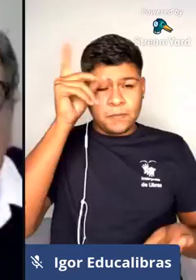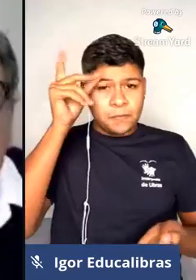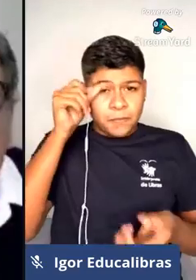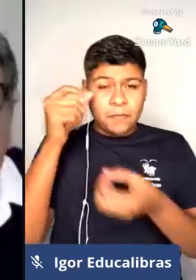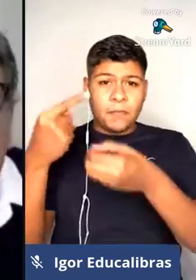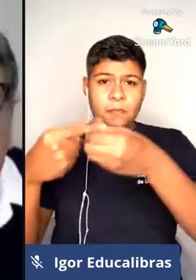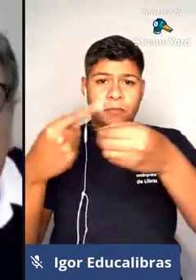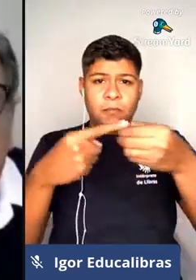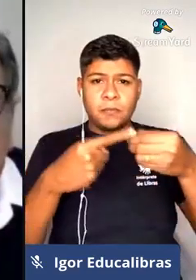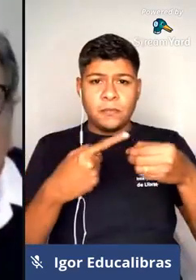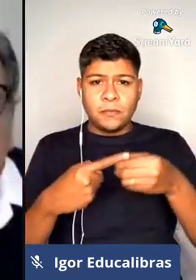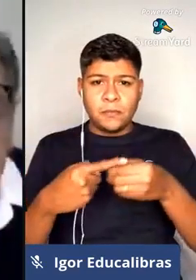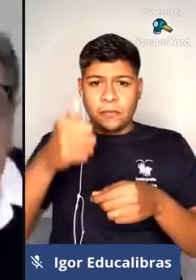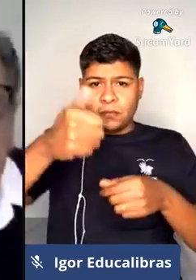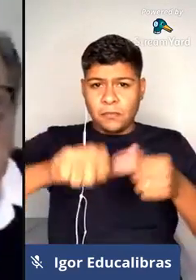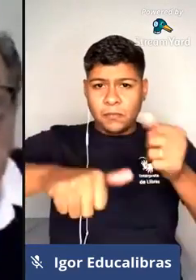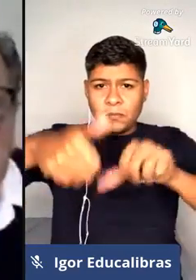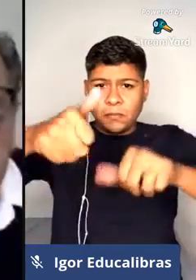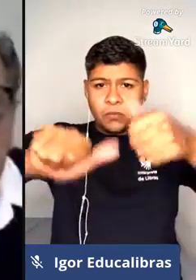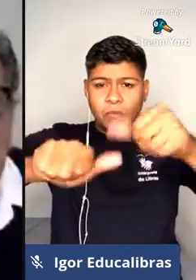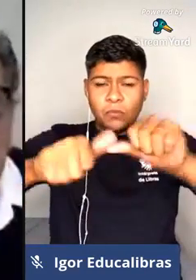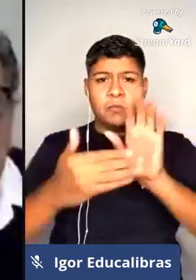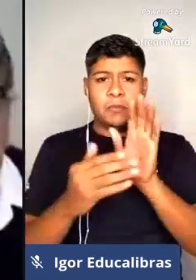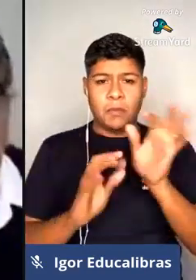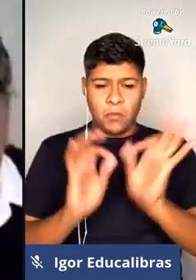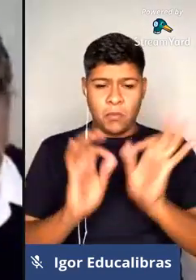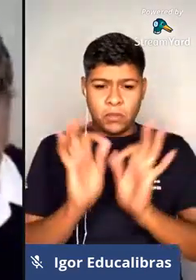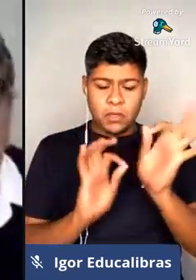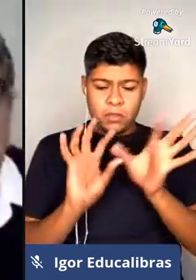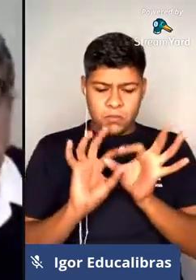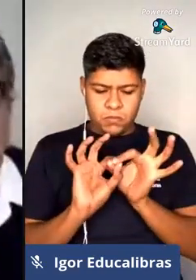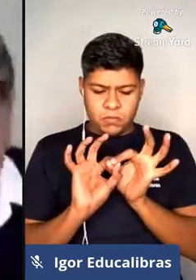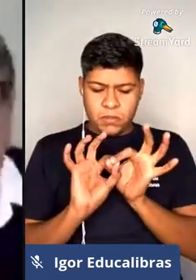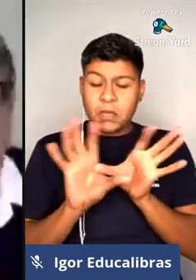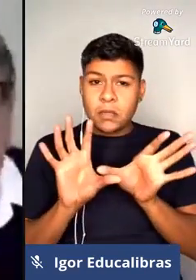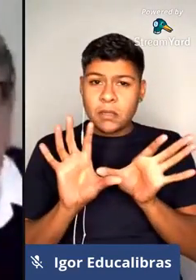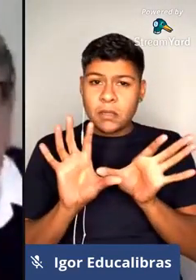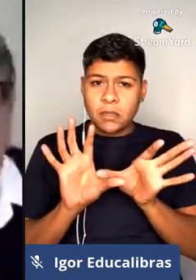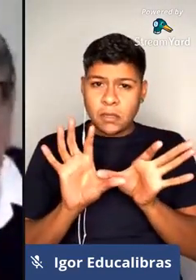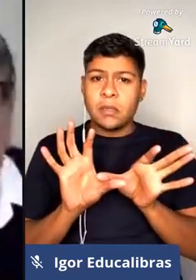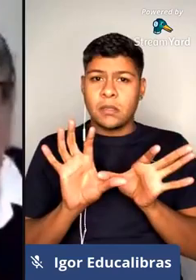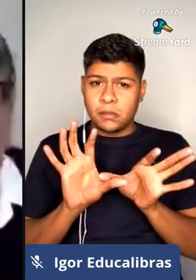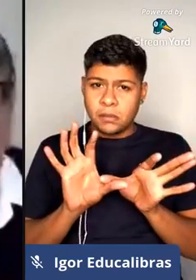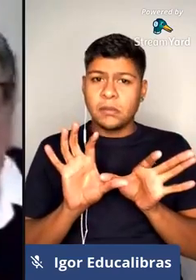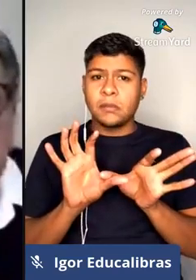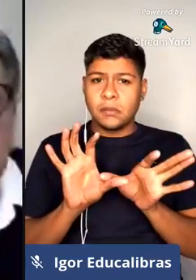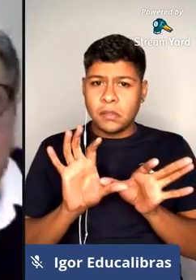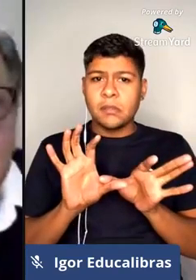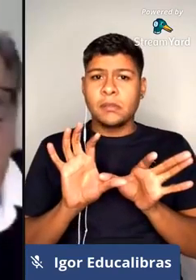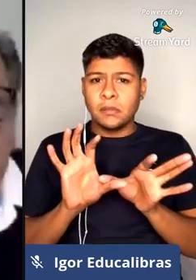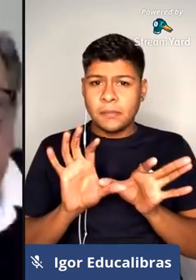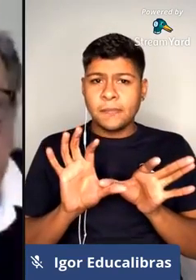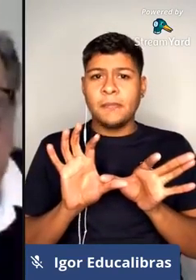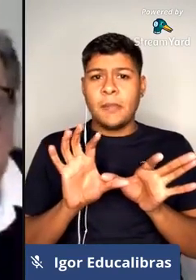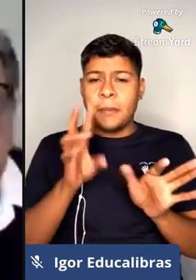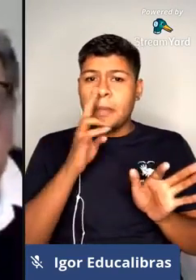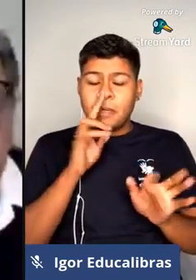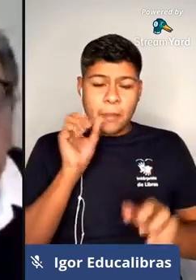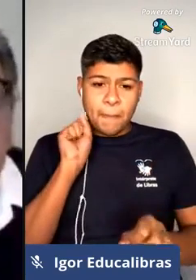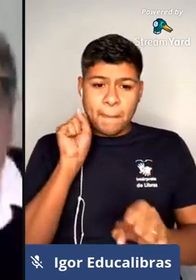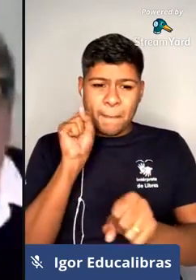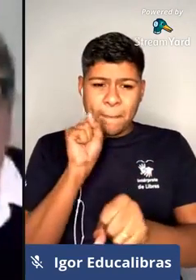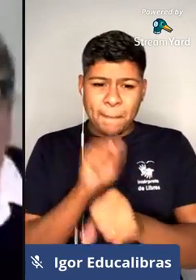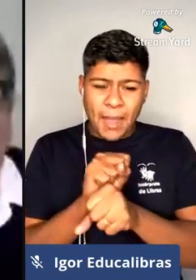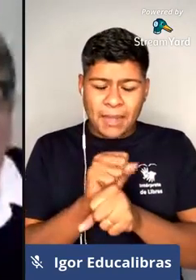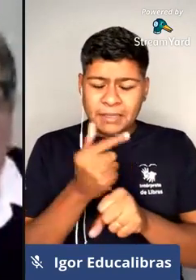regionais, para análise dos projetos de licenciamento que não brindavam a